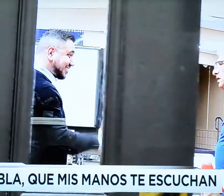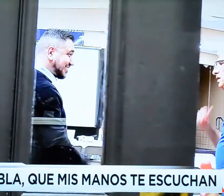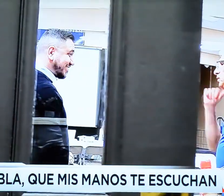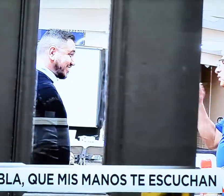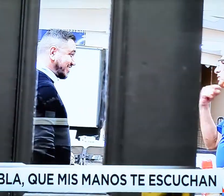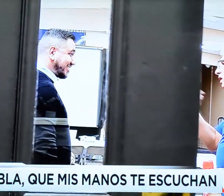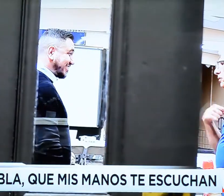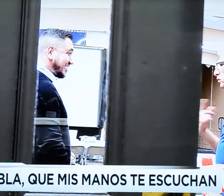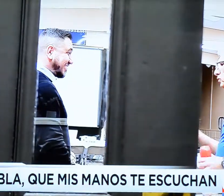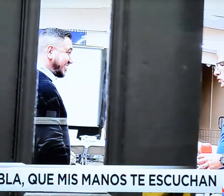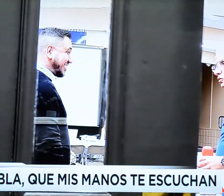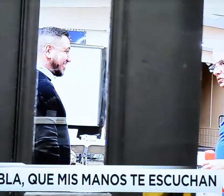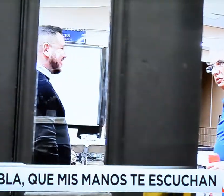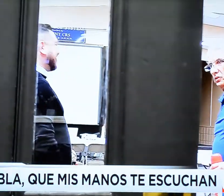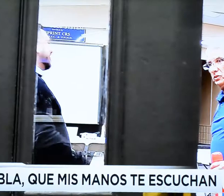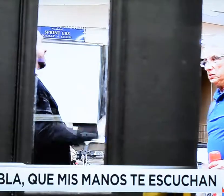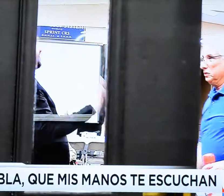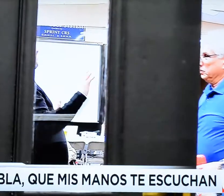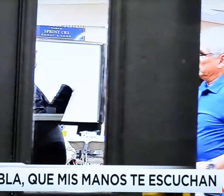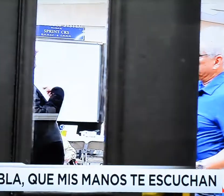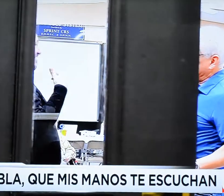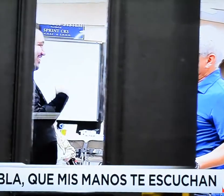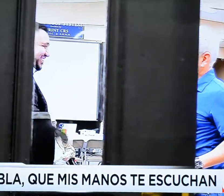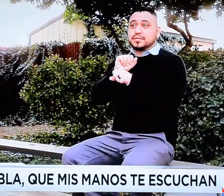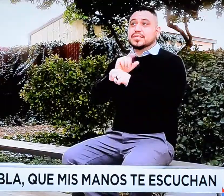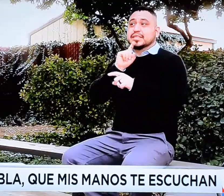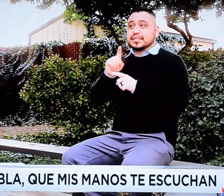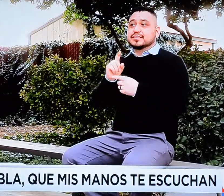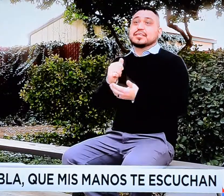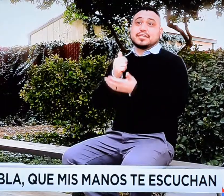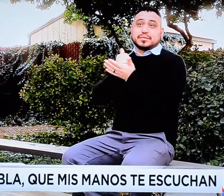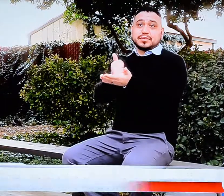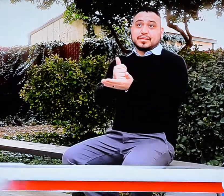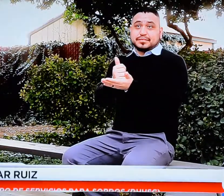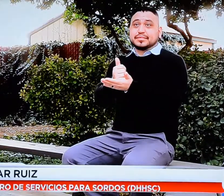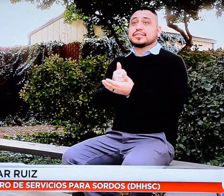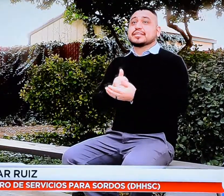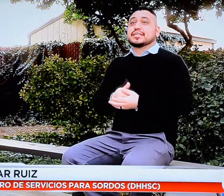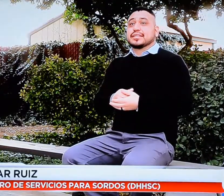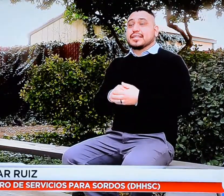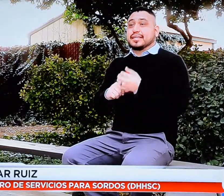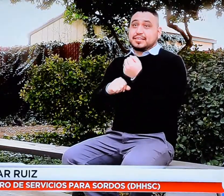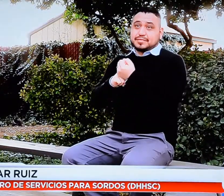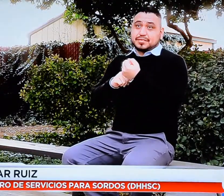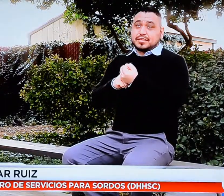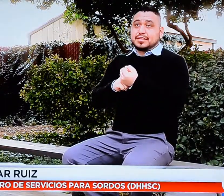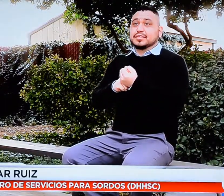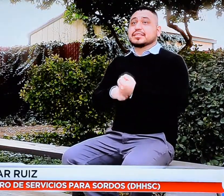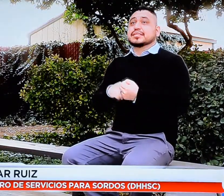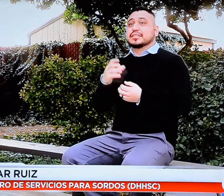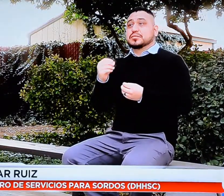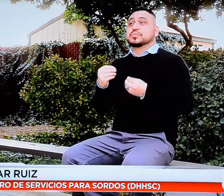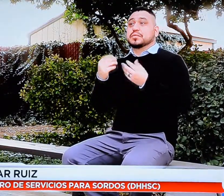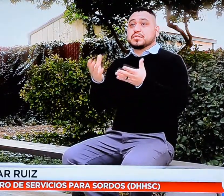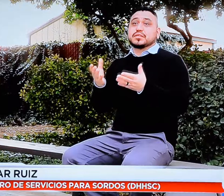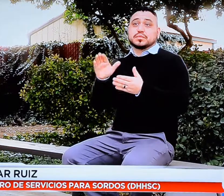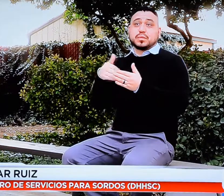ayuda a cientos a incorporarse al mundo laboral. Yo trabajo con clientes para proveerles los servicios que